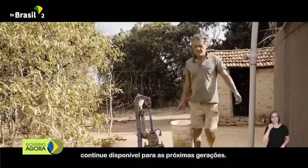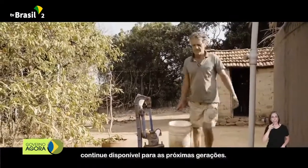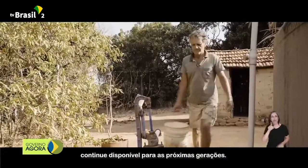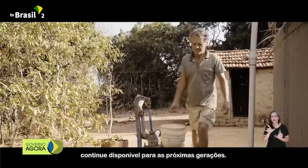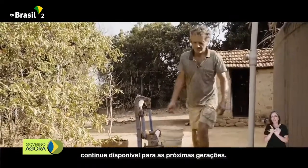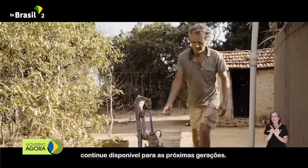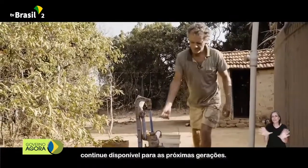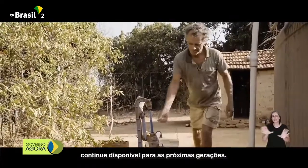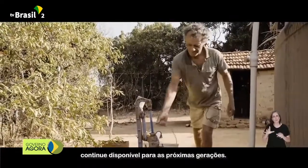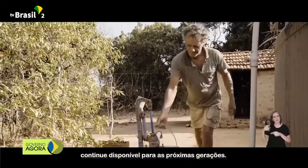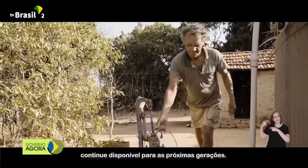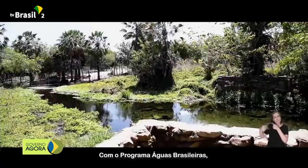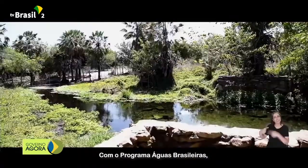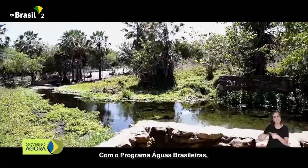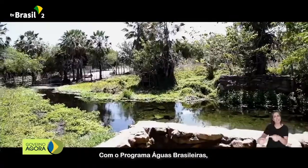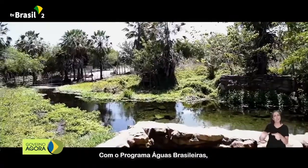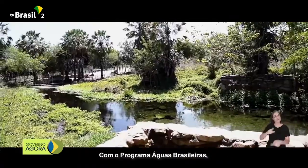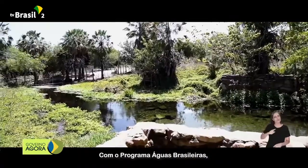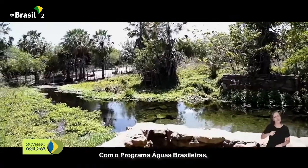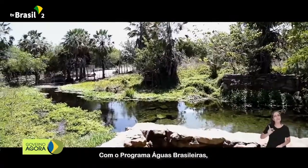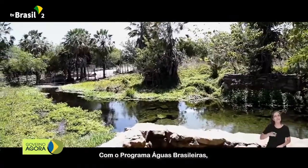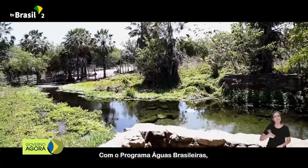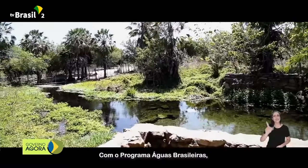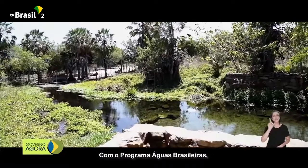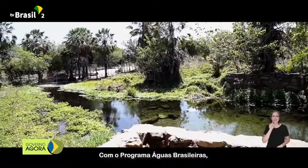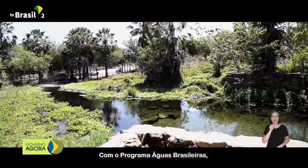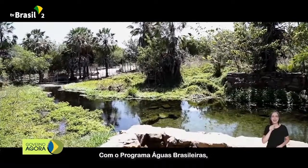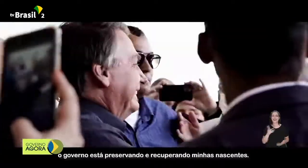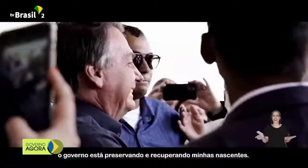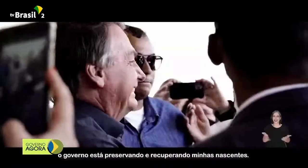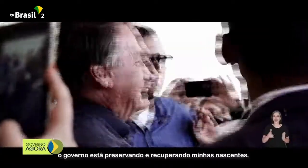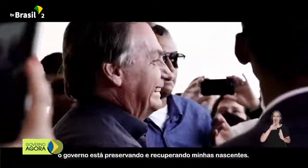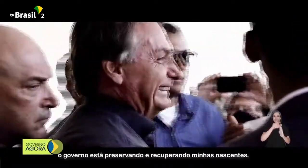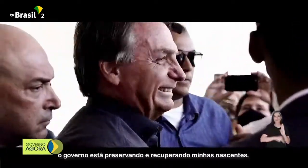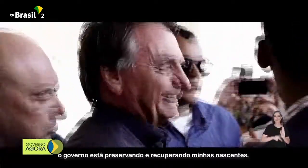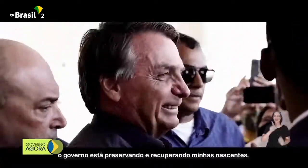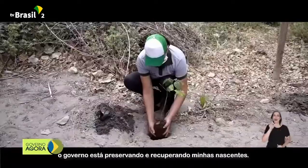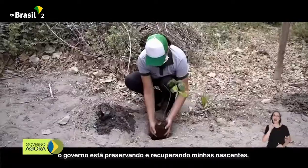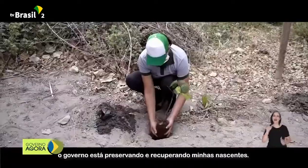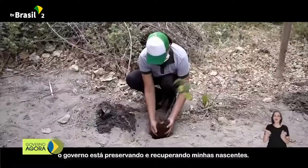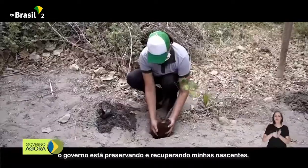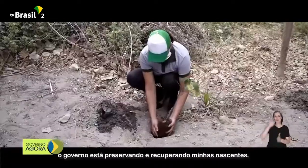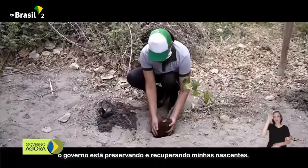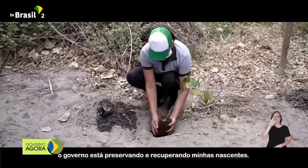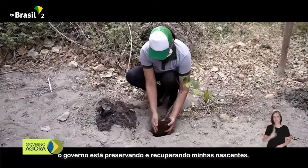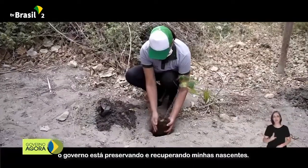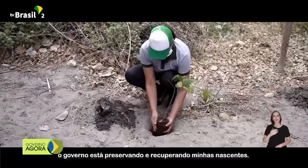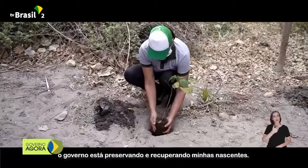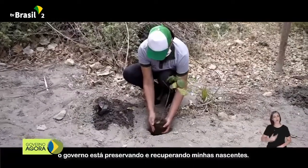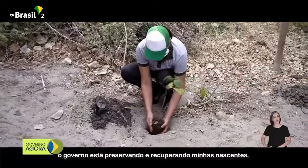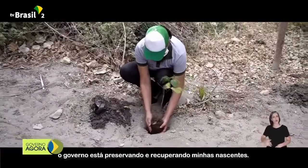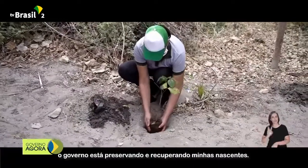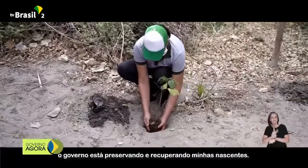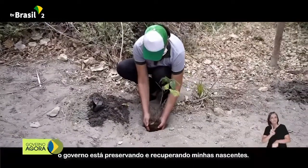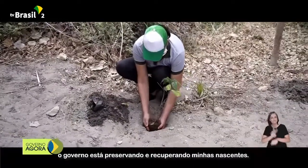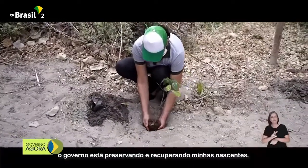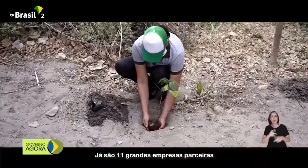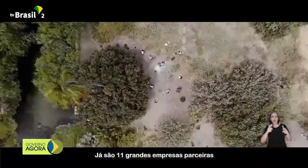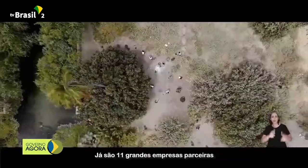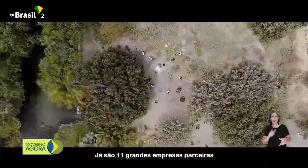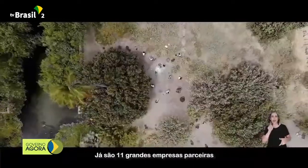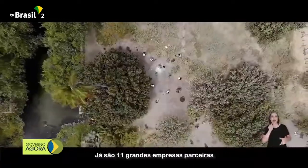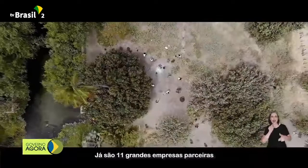para as próximas gerações. Com o programa Águas Brasileiras, o governo está preservando e recuperando minhas